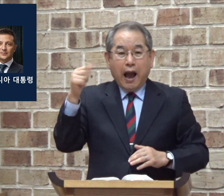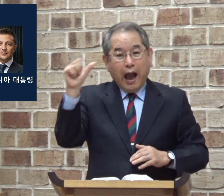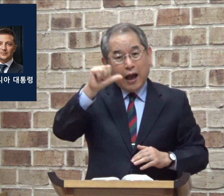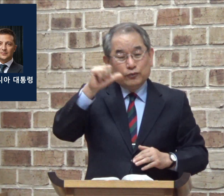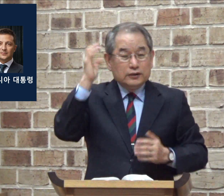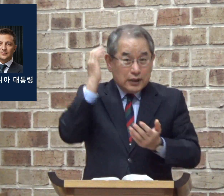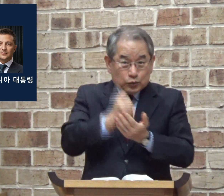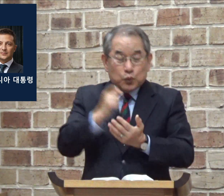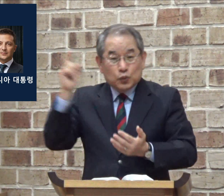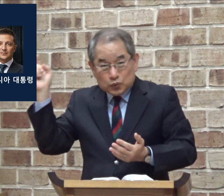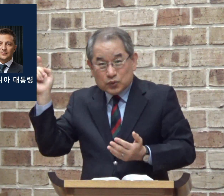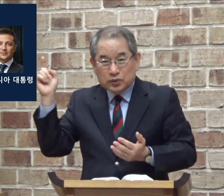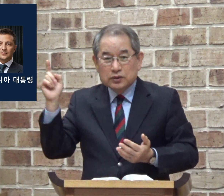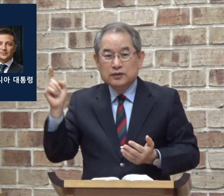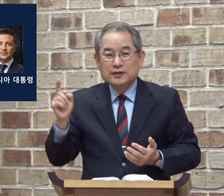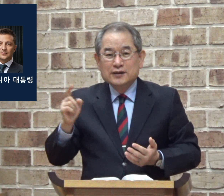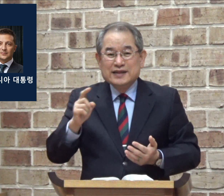탈레반이 장악했을 당시에